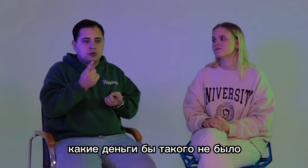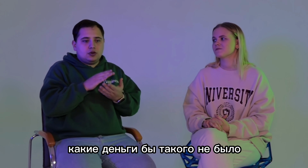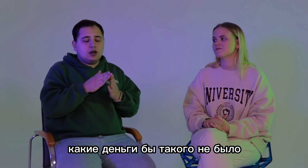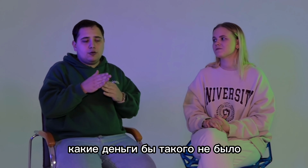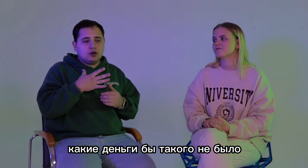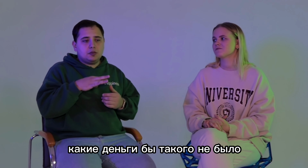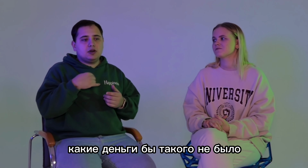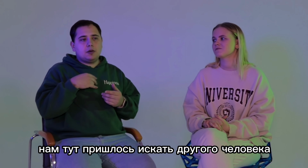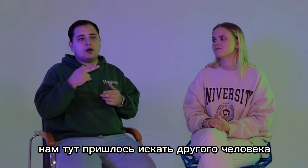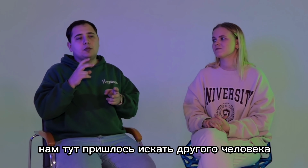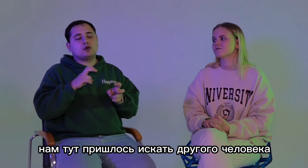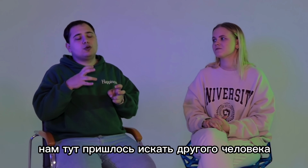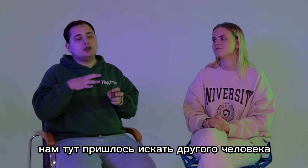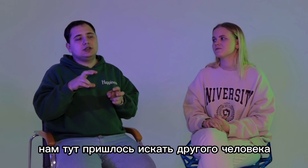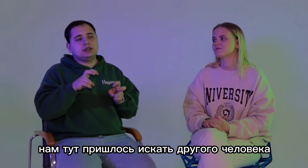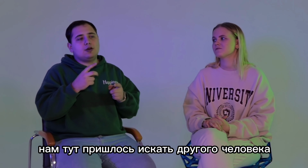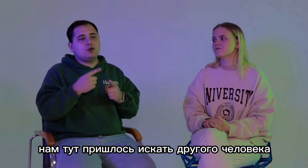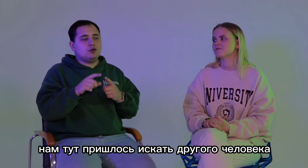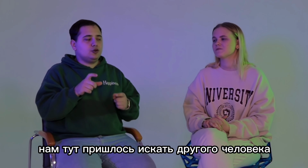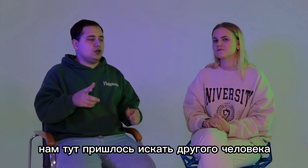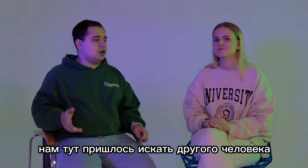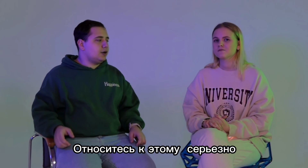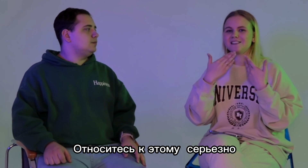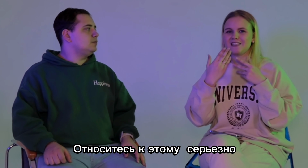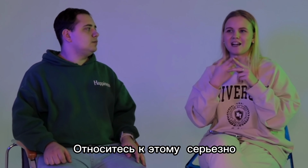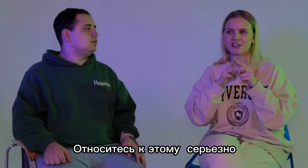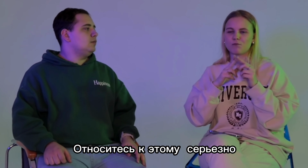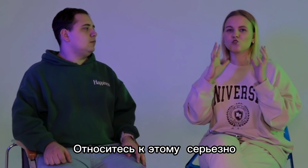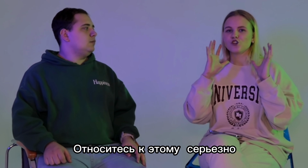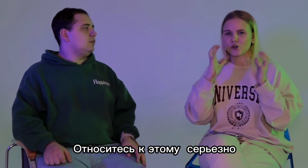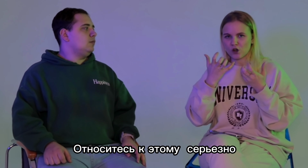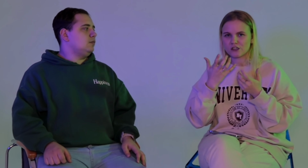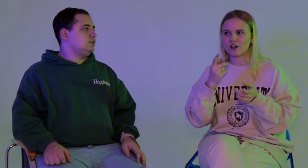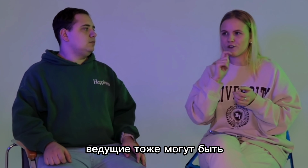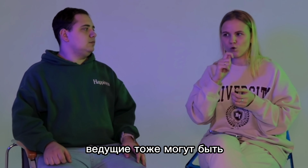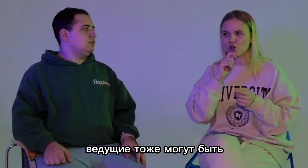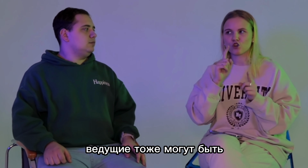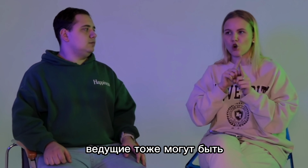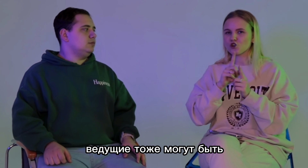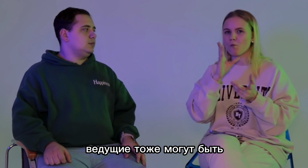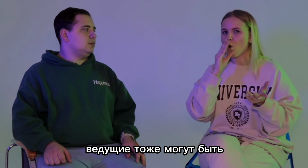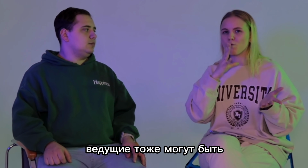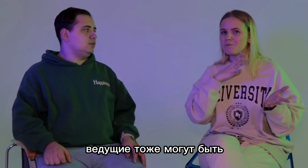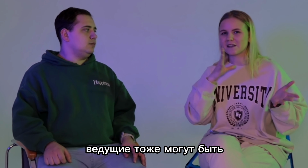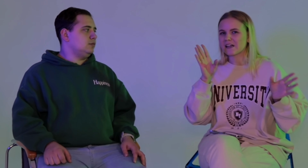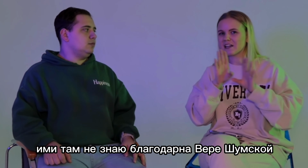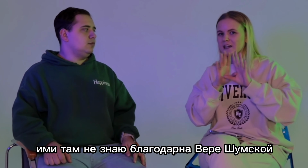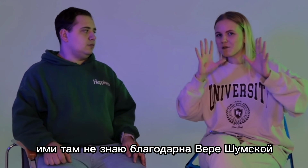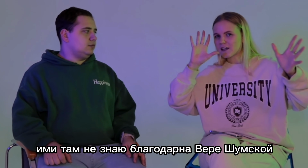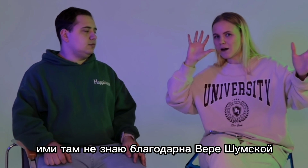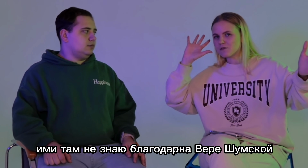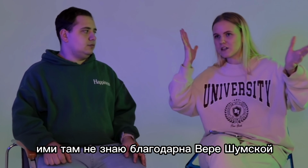под договор не было, нам пришлось искать другого человека. Наверное, к этому серьезно, ведущие тоже могут быть такими, там, не знаю,